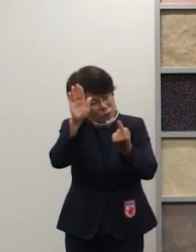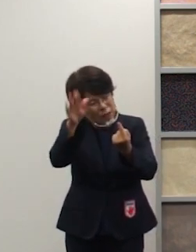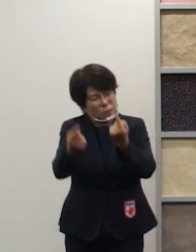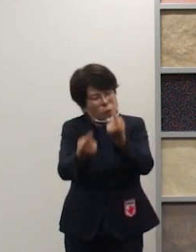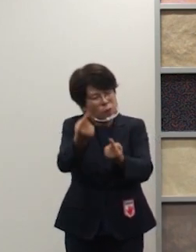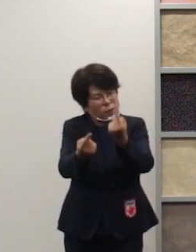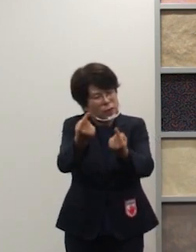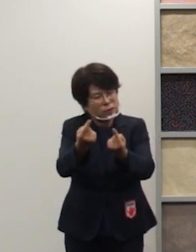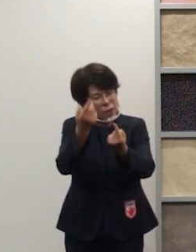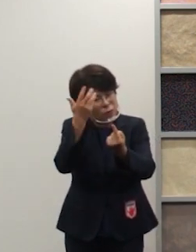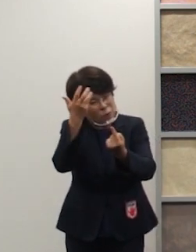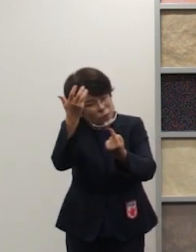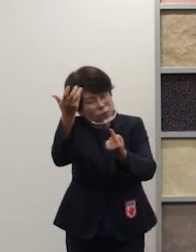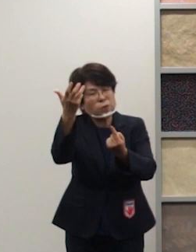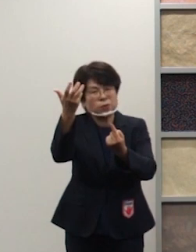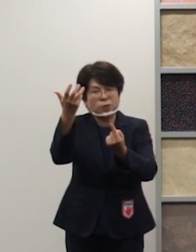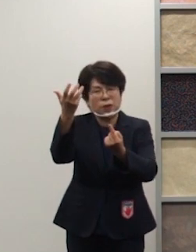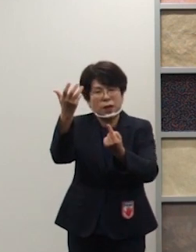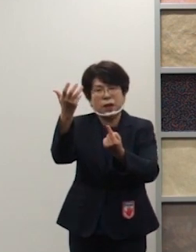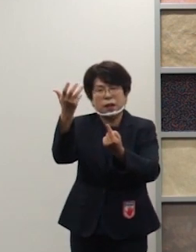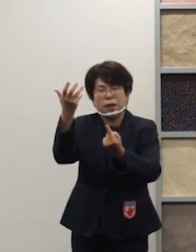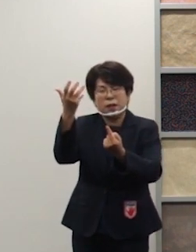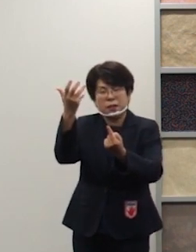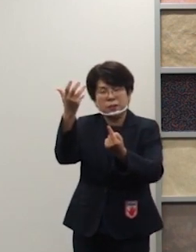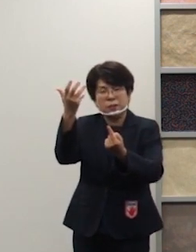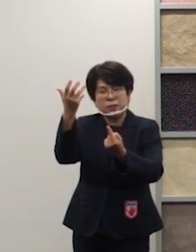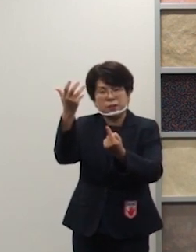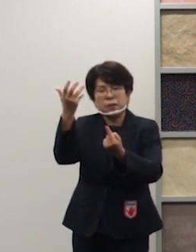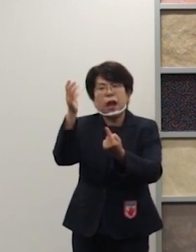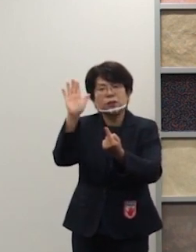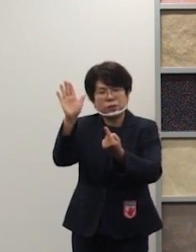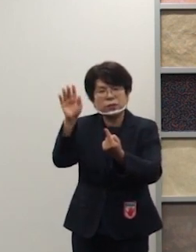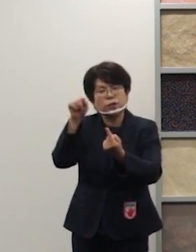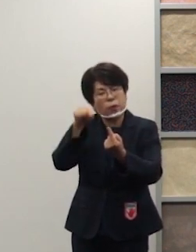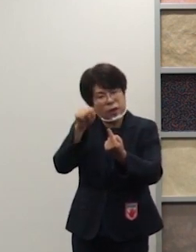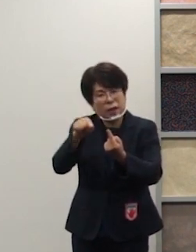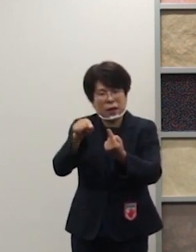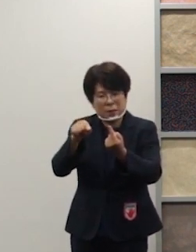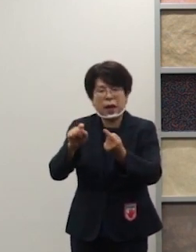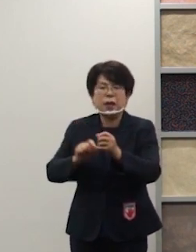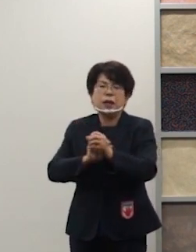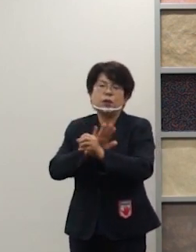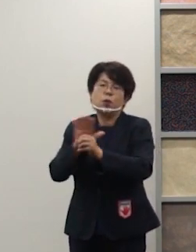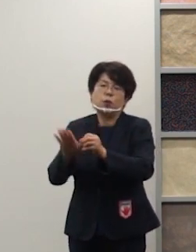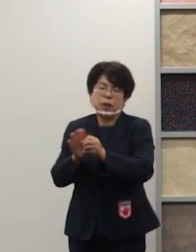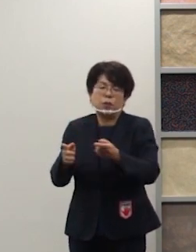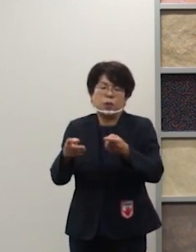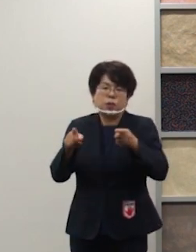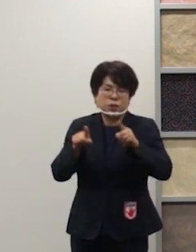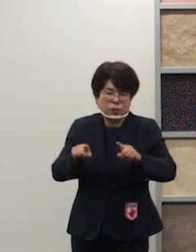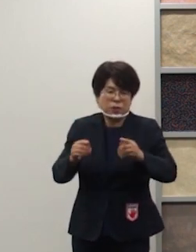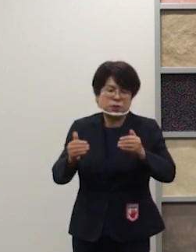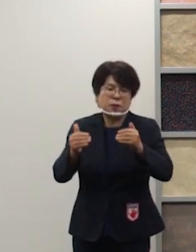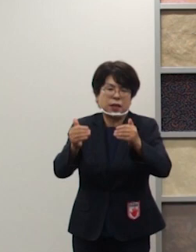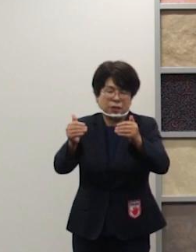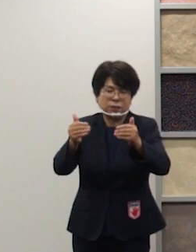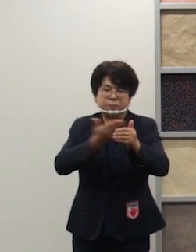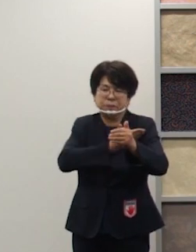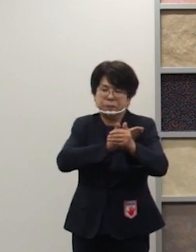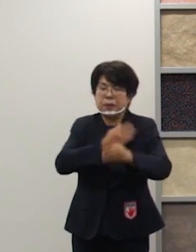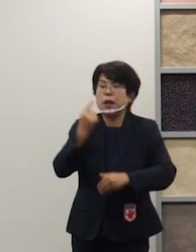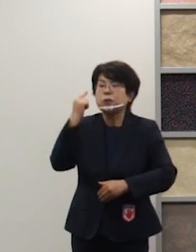定を、するのがおそらくですね、そのウィズコロナというものなんだろうと思います。ただ繰り返しになりますが、そうい